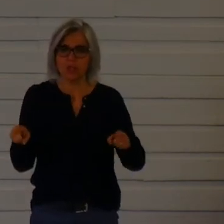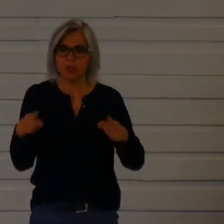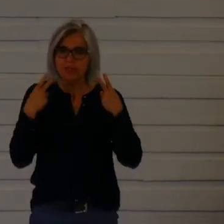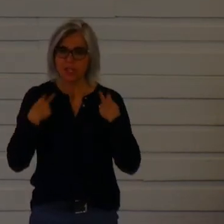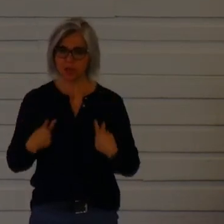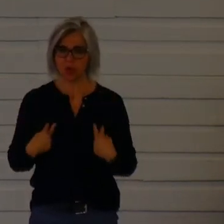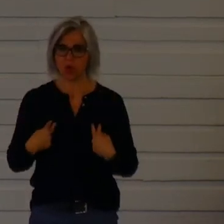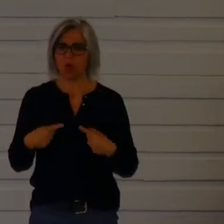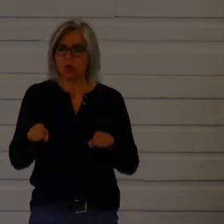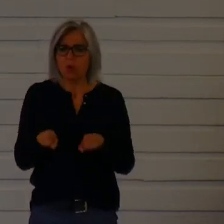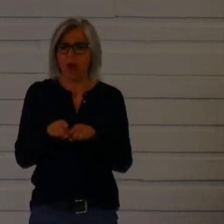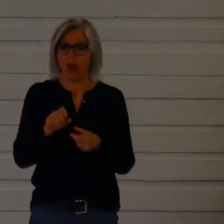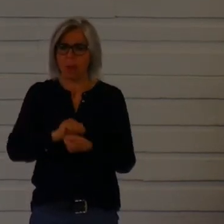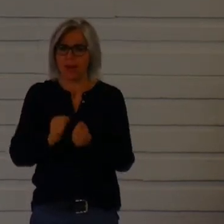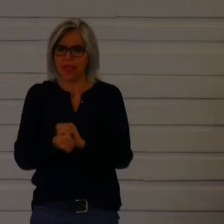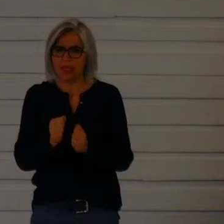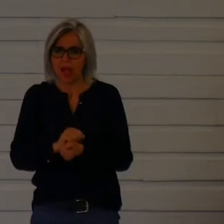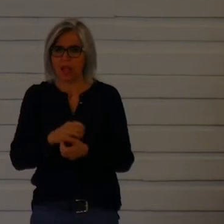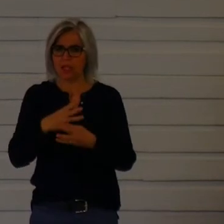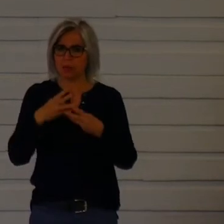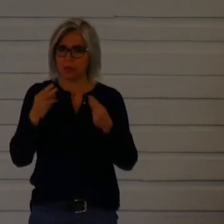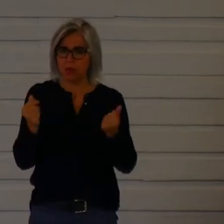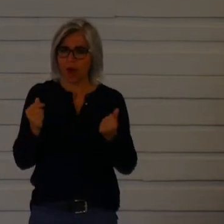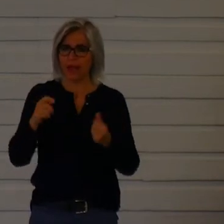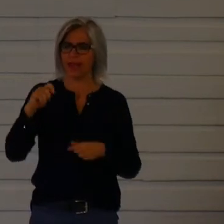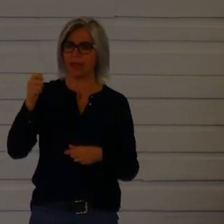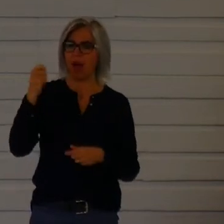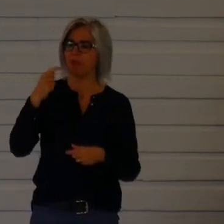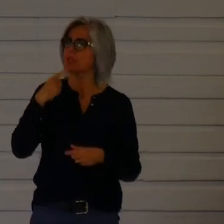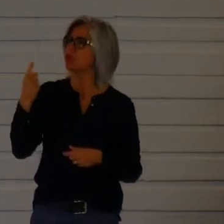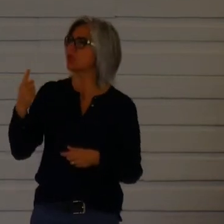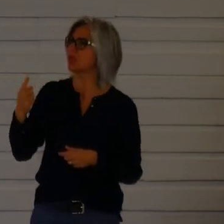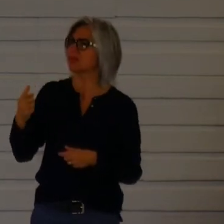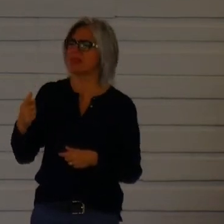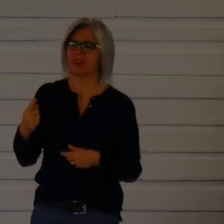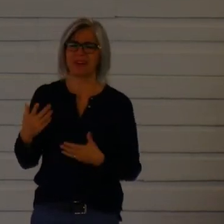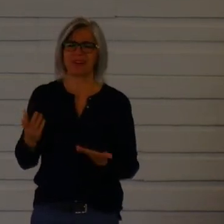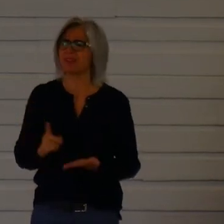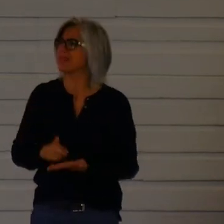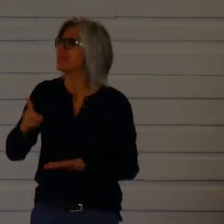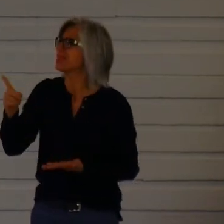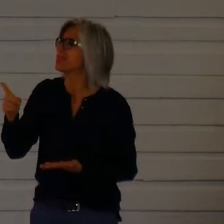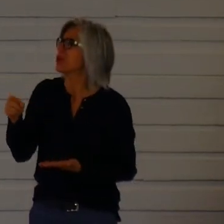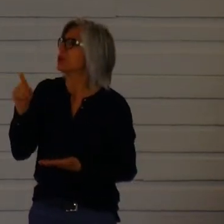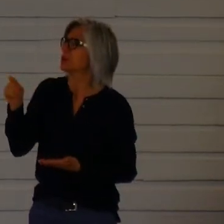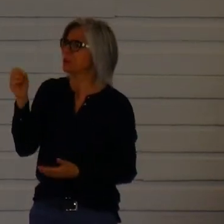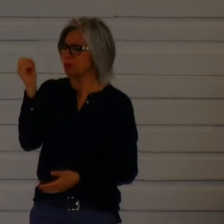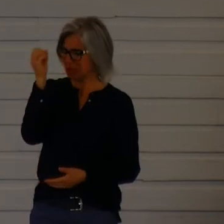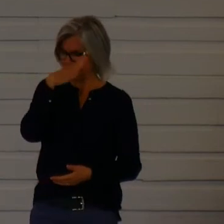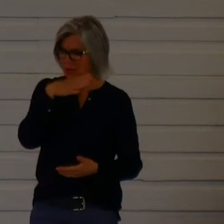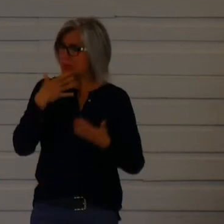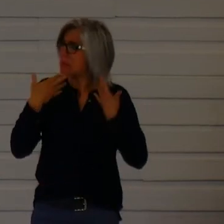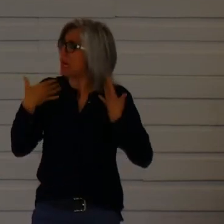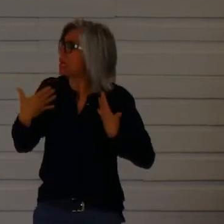Fino a quando, Signore, mi dimenticherai? Quanti hanno detto mai al Signore: Signore, ma ti sei dimenticato